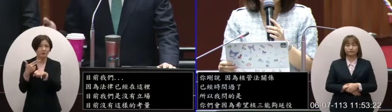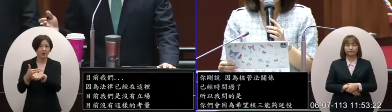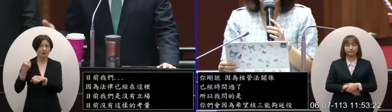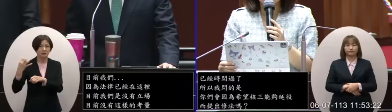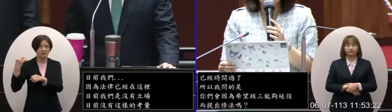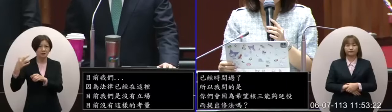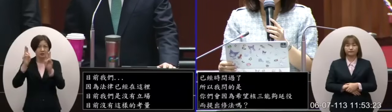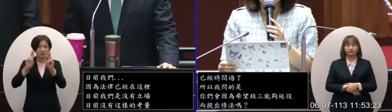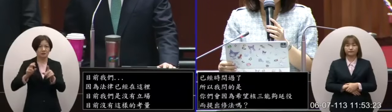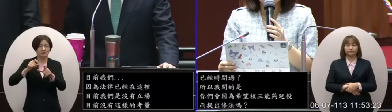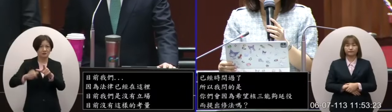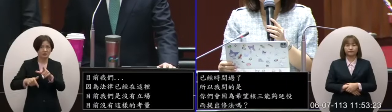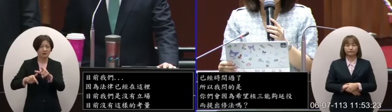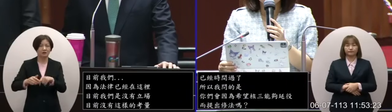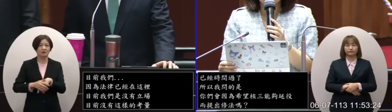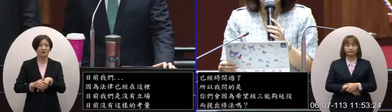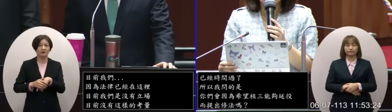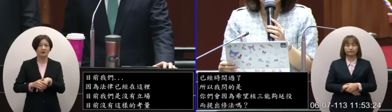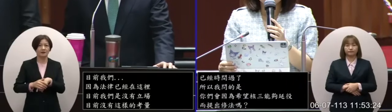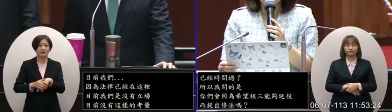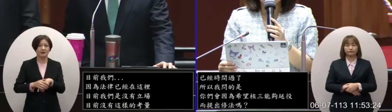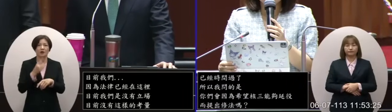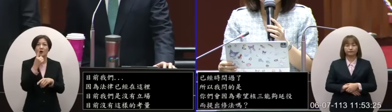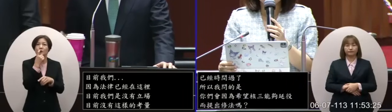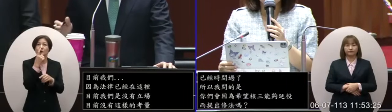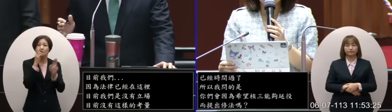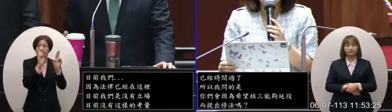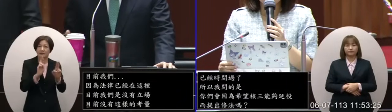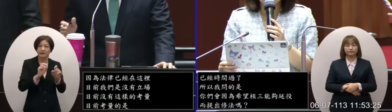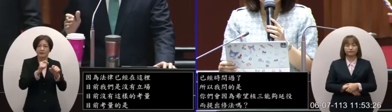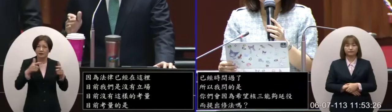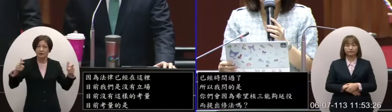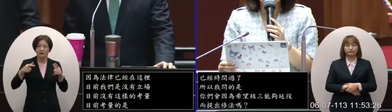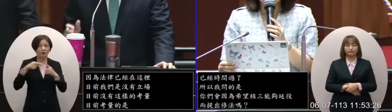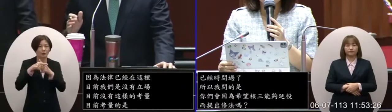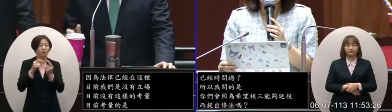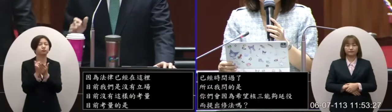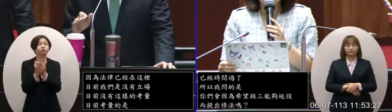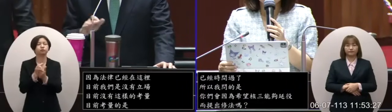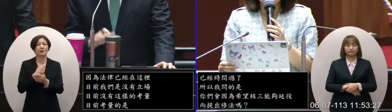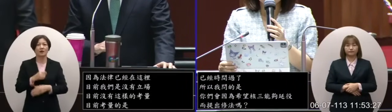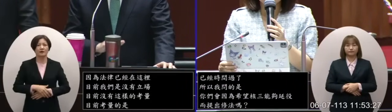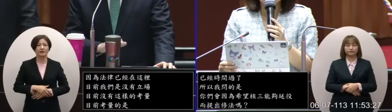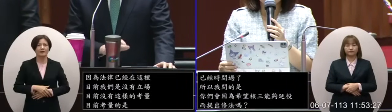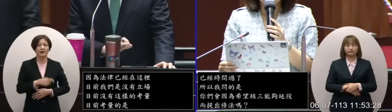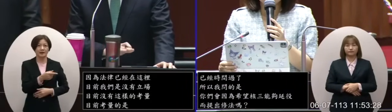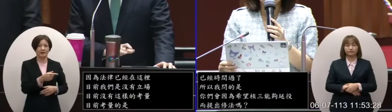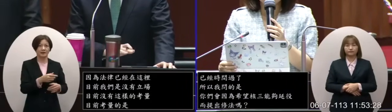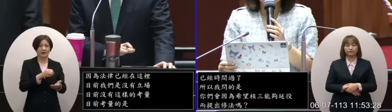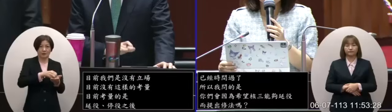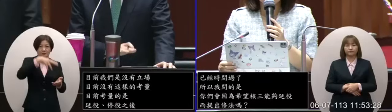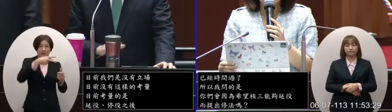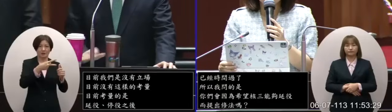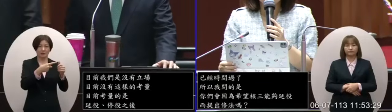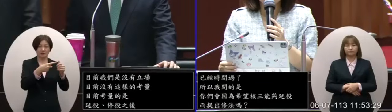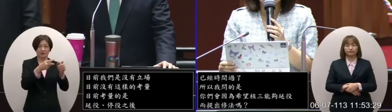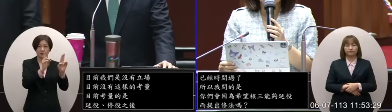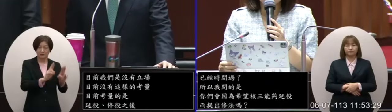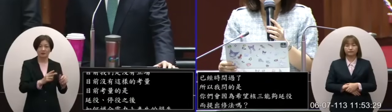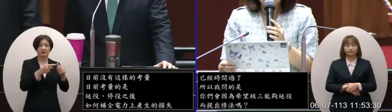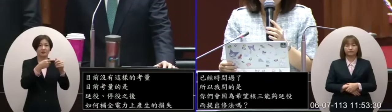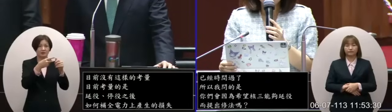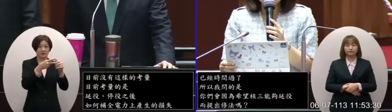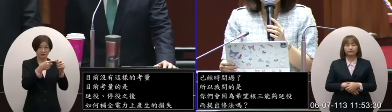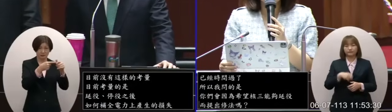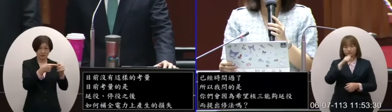电厂以及能多元绿能的开发，我们认为有办法弥补停役一号机之后的所产生的这个